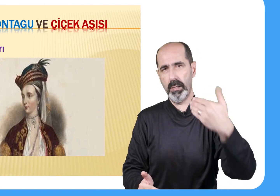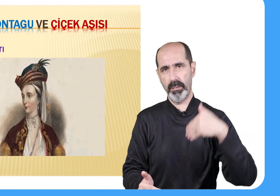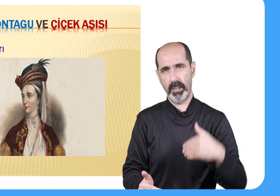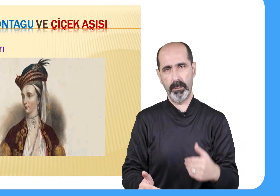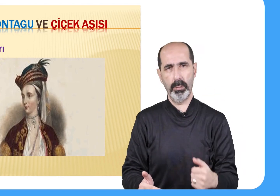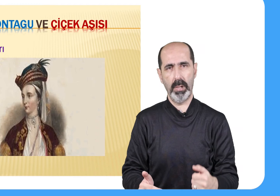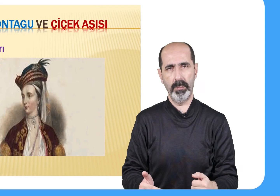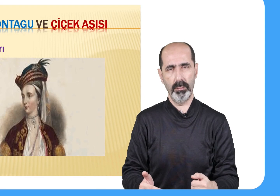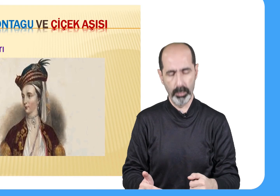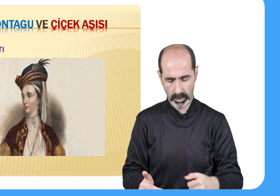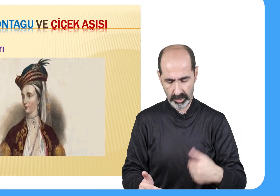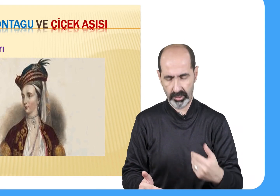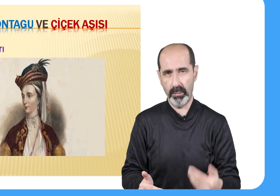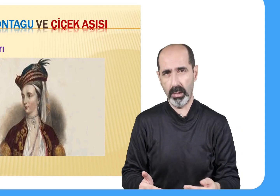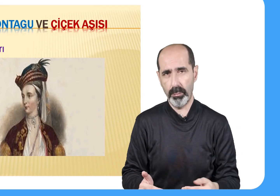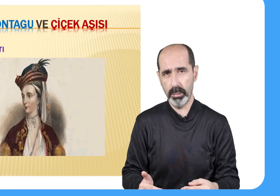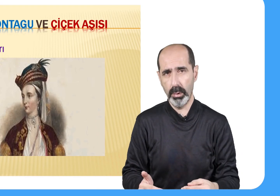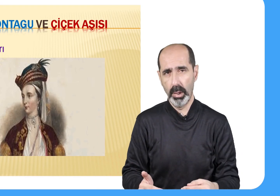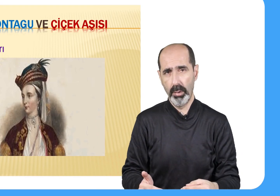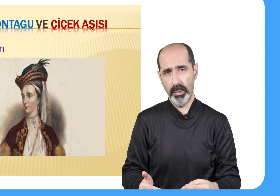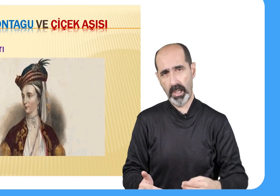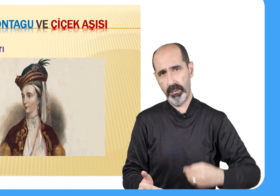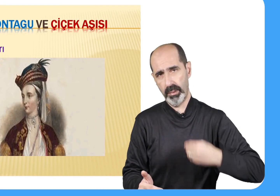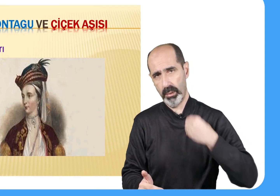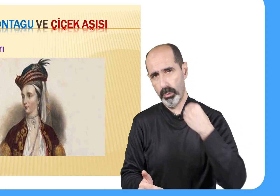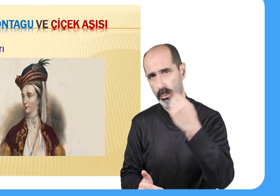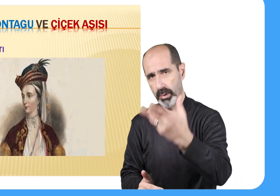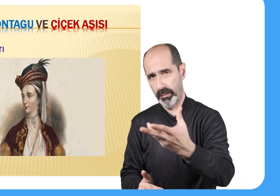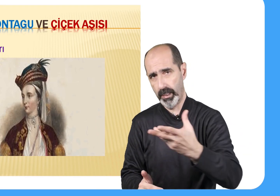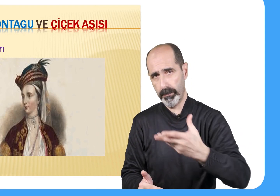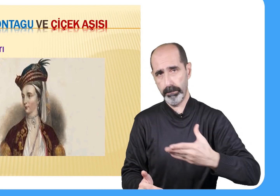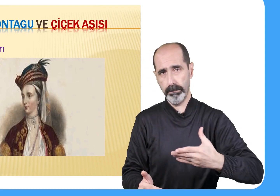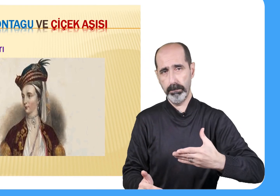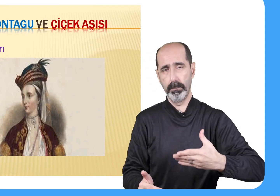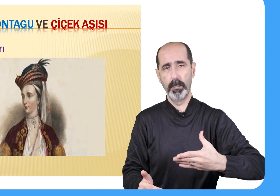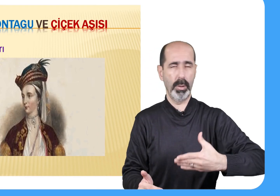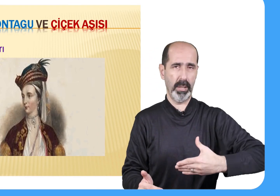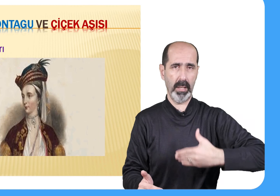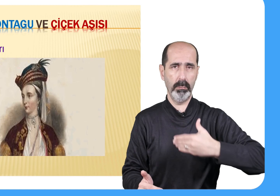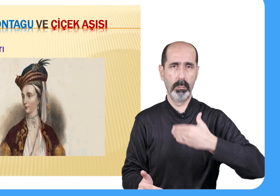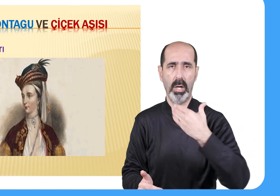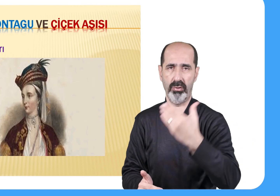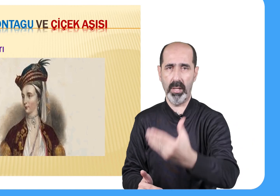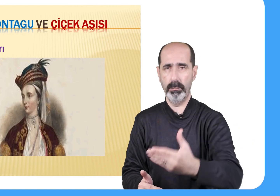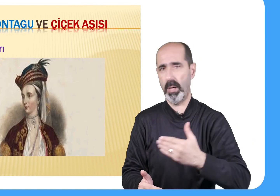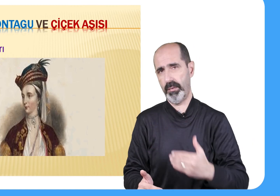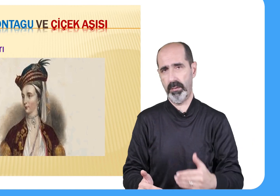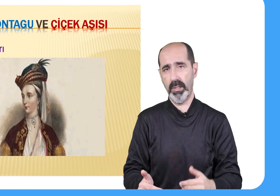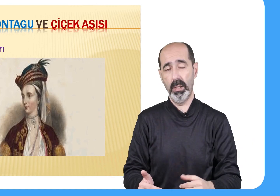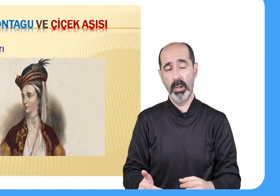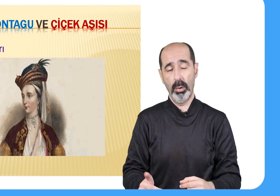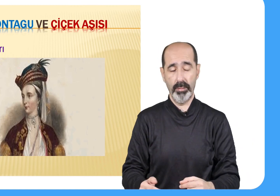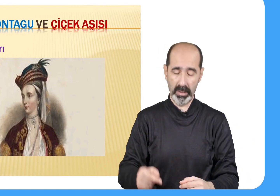aldık İran'dan alıp kullandığımız bu aşağıya Vakıf olduğu ve kendisini ülkesine dönerken Bu açıdan